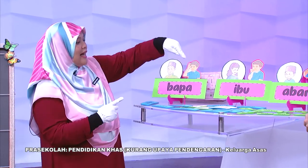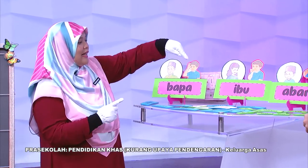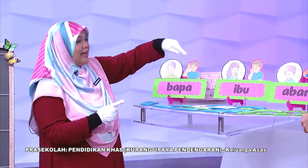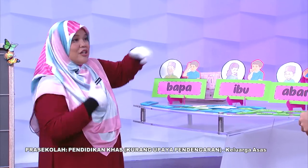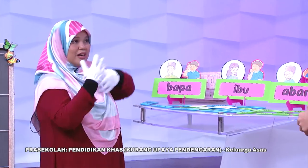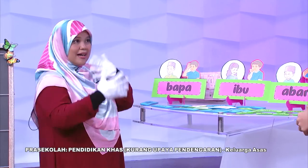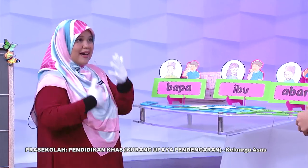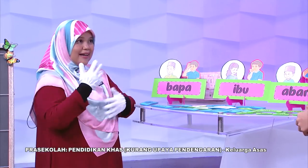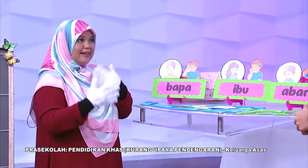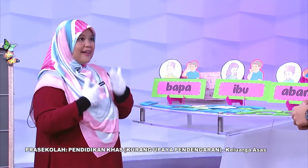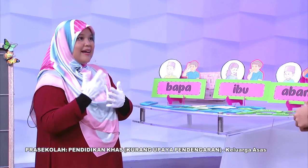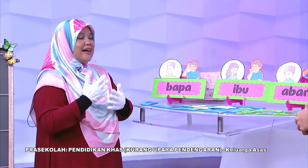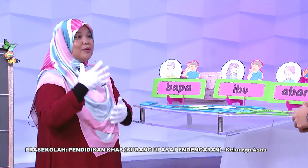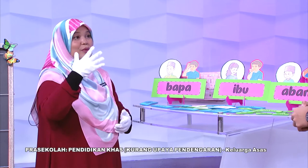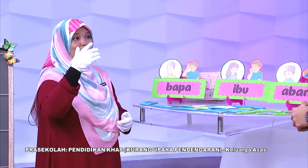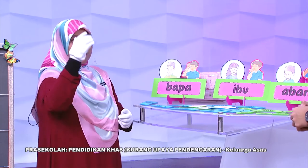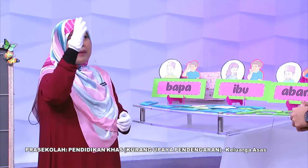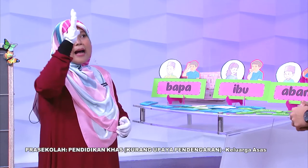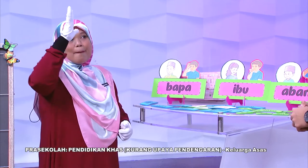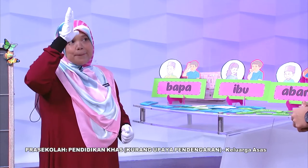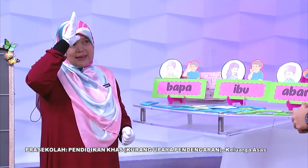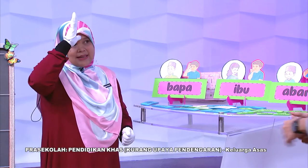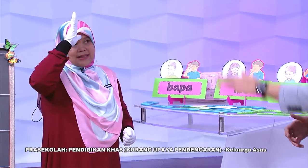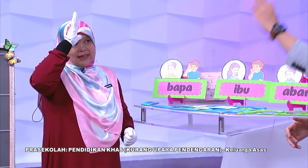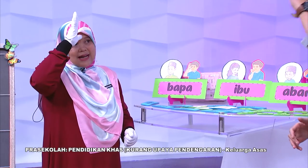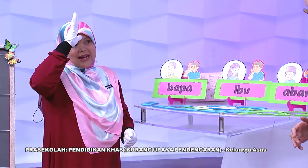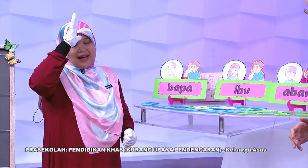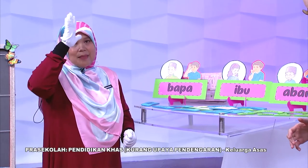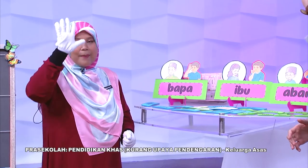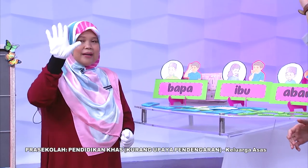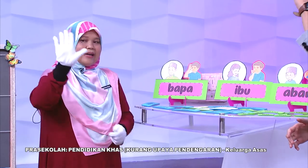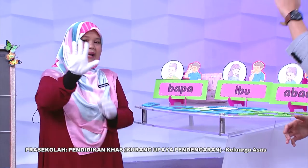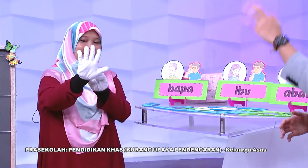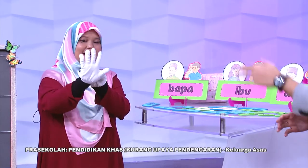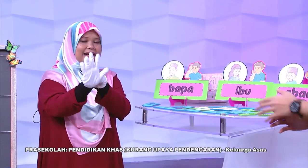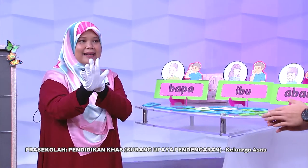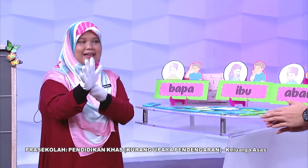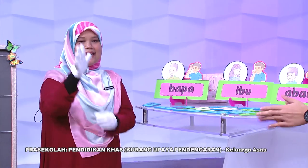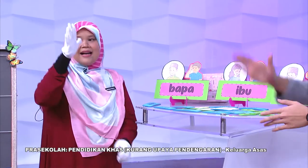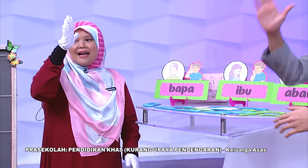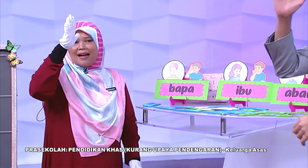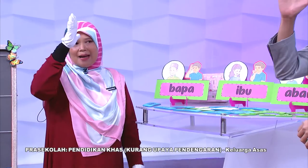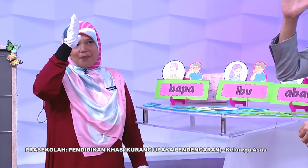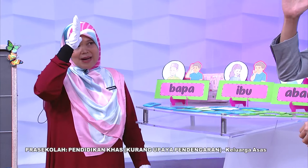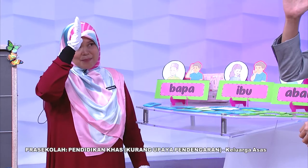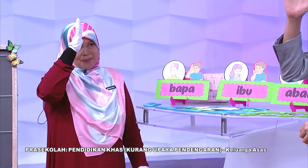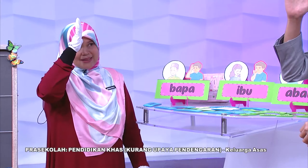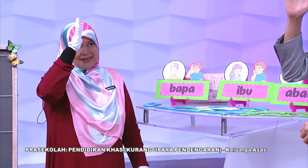ini ishara untuk.bab mesin cuci tadi kita baper